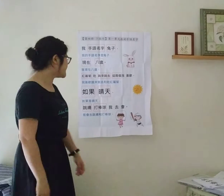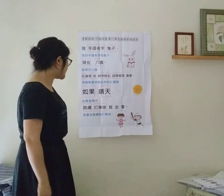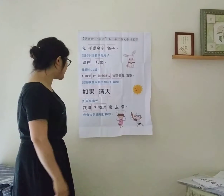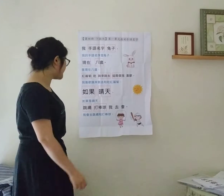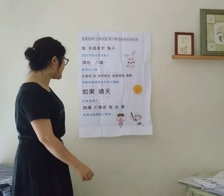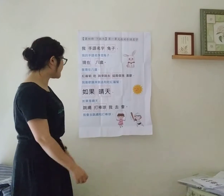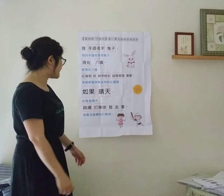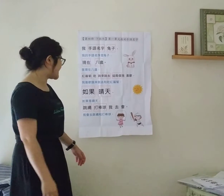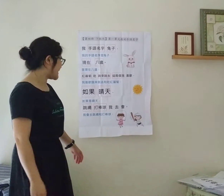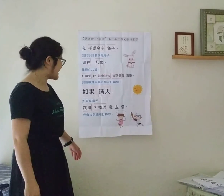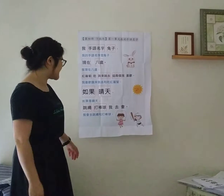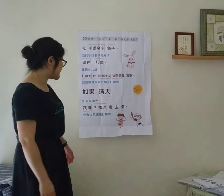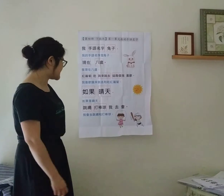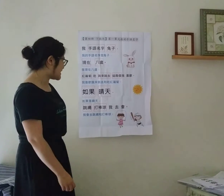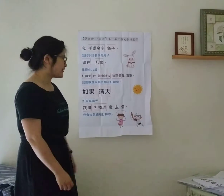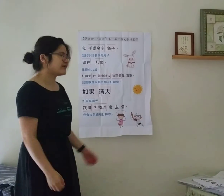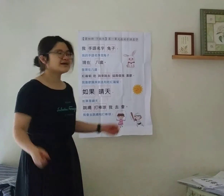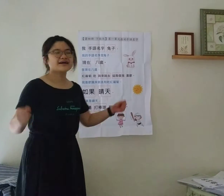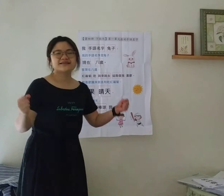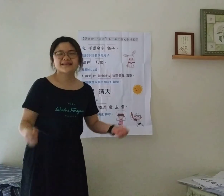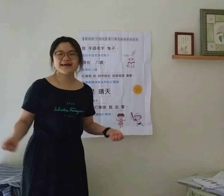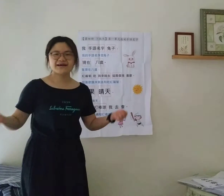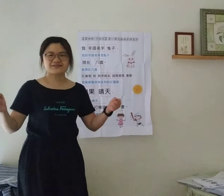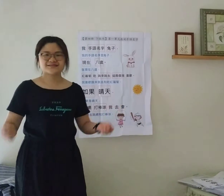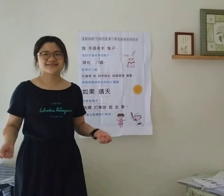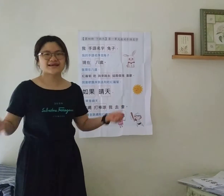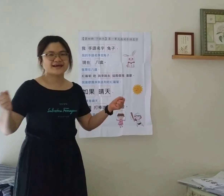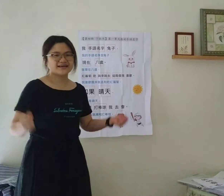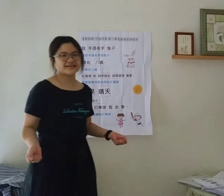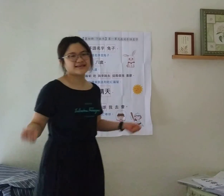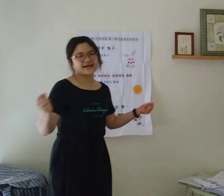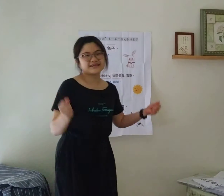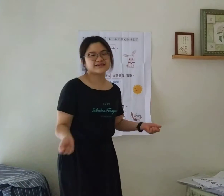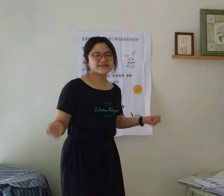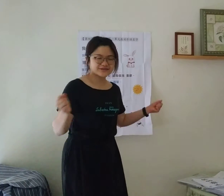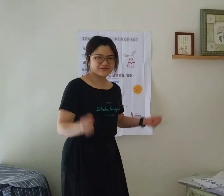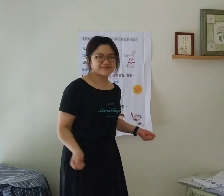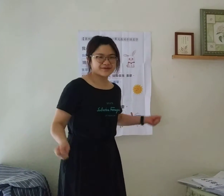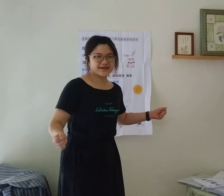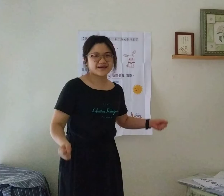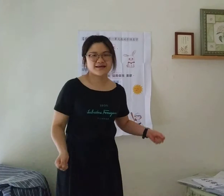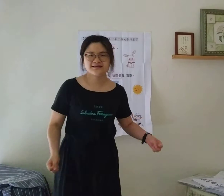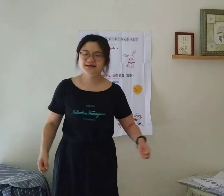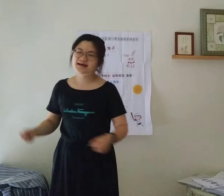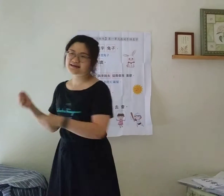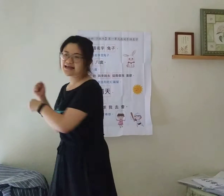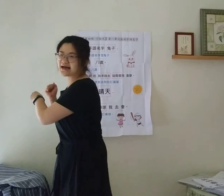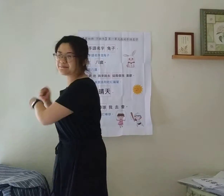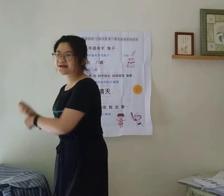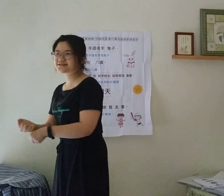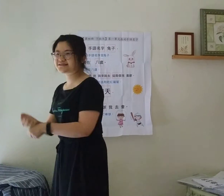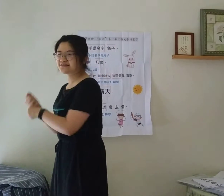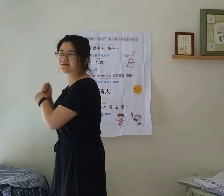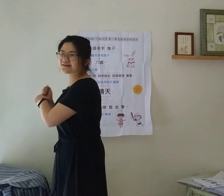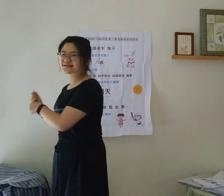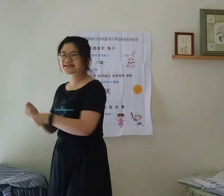的地方。我们来看一下哦，跳绳一样，一个在左边，打棒球一个在